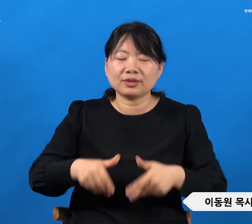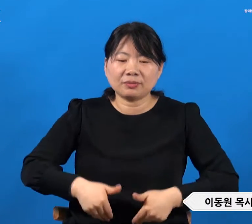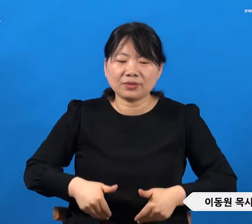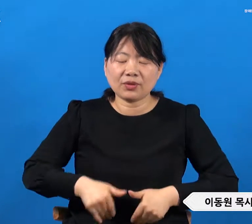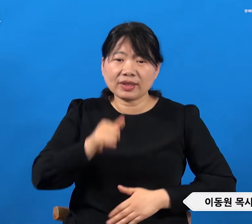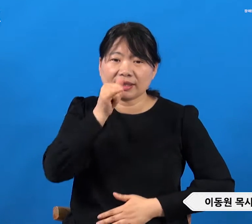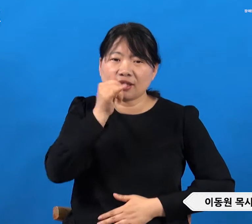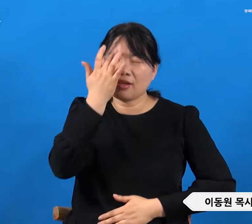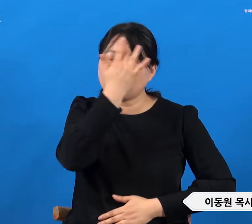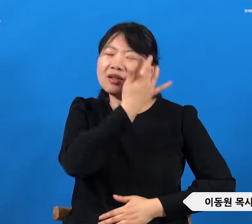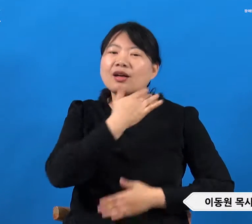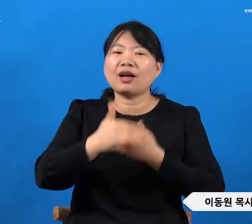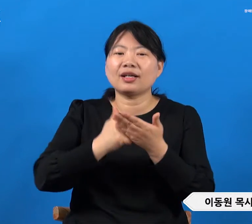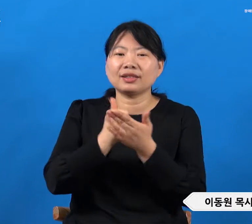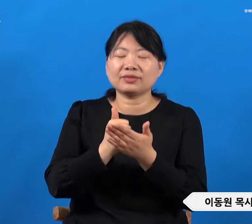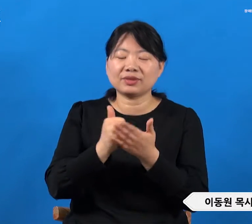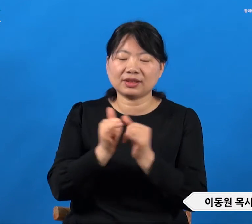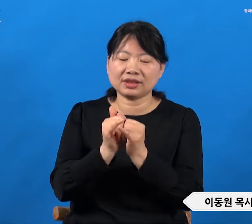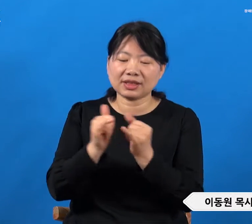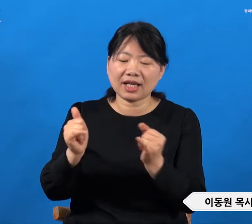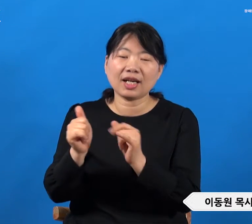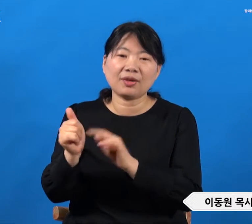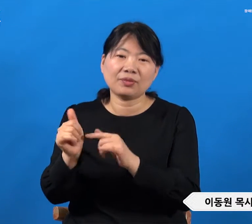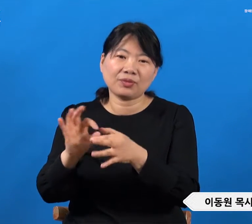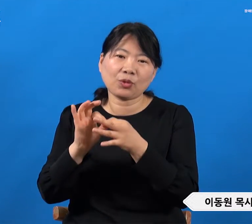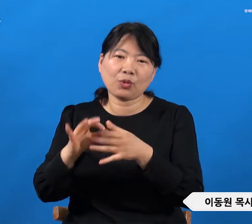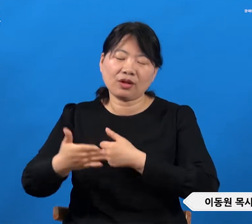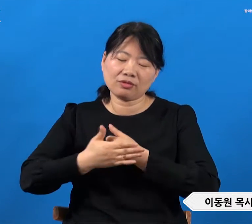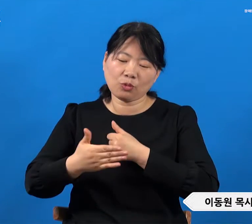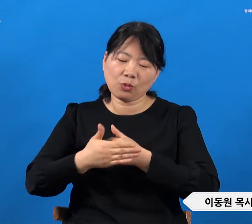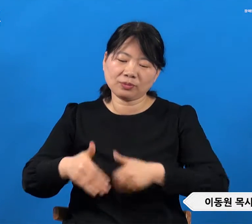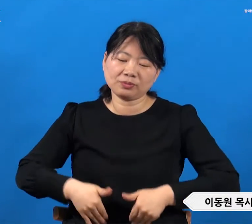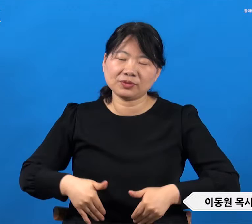번째 필요한 것, 하나님의 사람들의